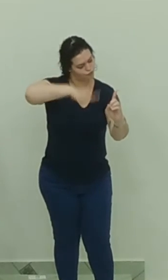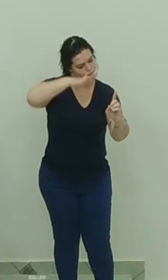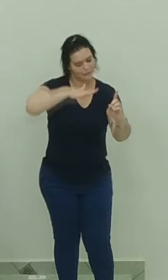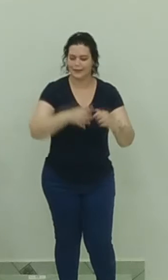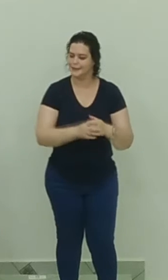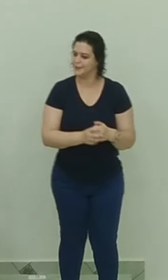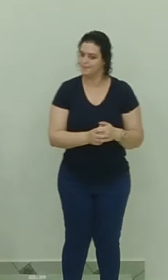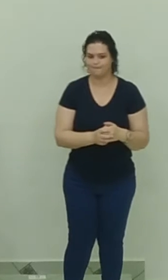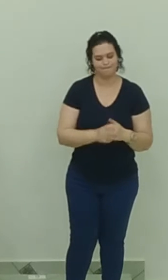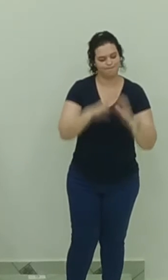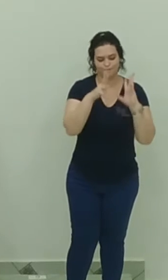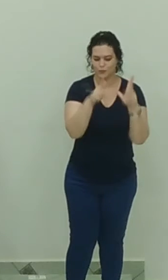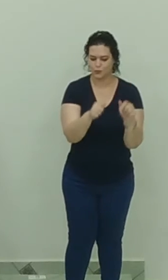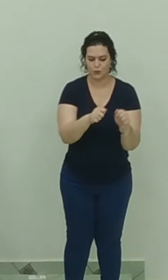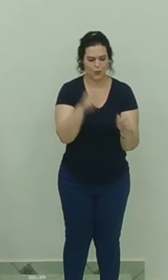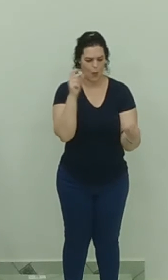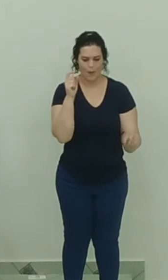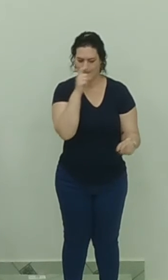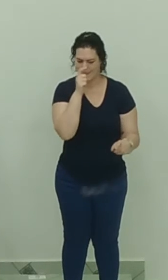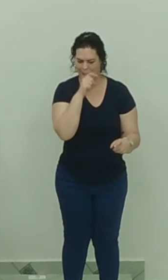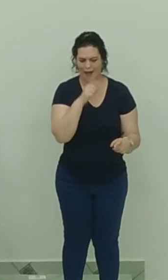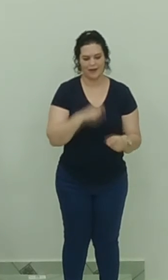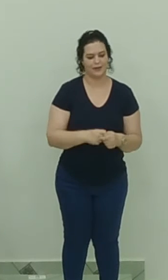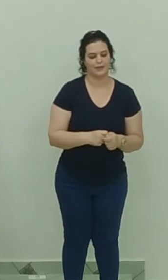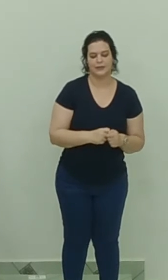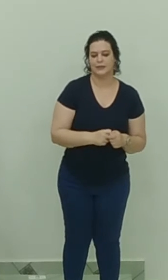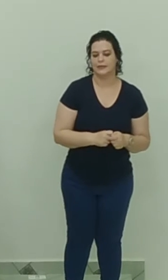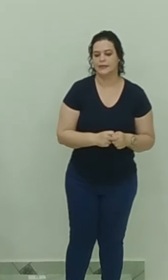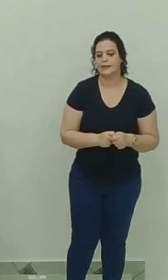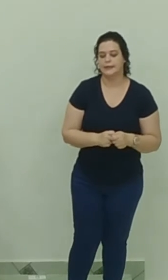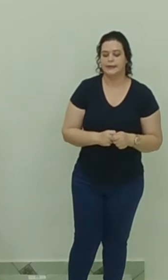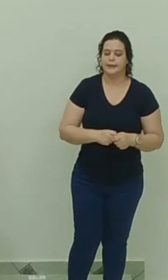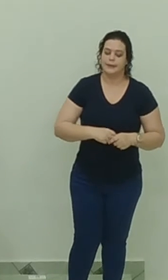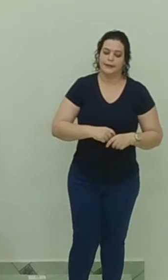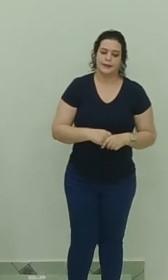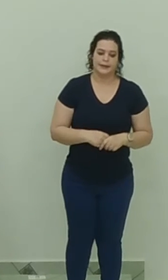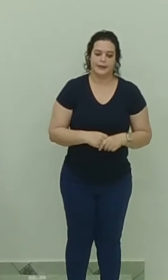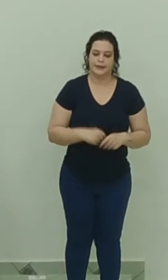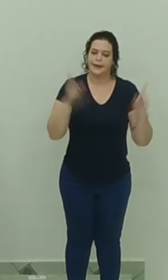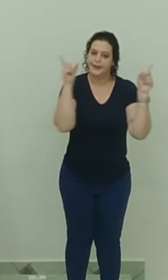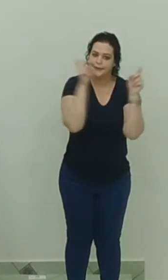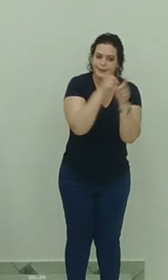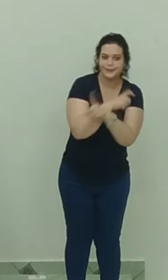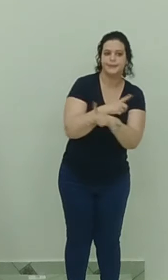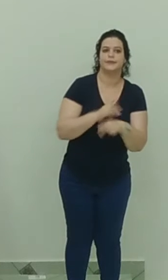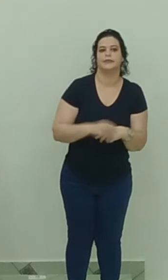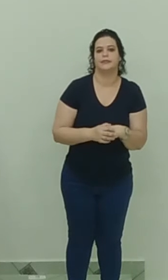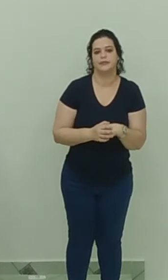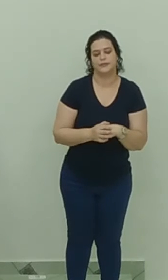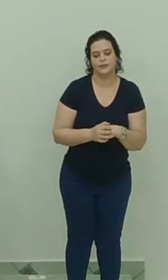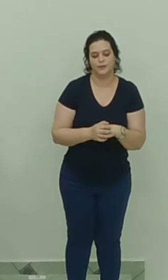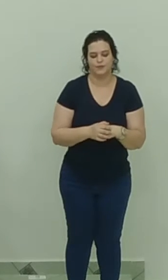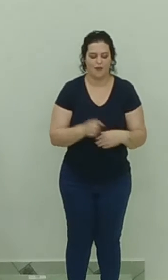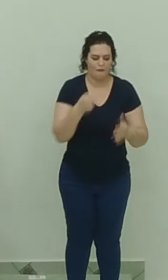homossexuais, feiticeiros. Não pense que entrando numa faculdade, no emprego, vai ser